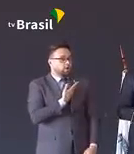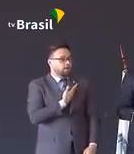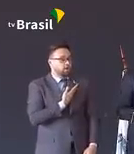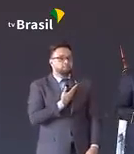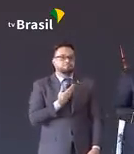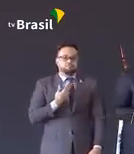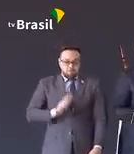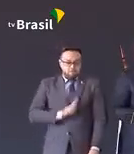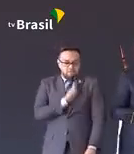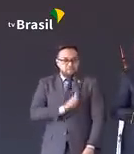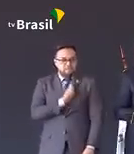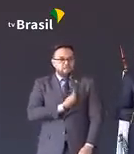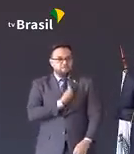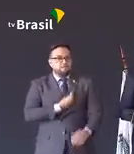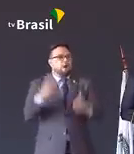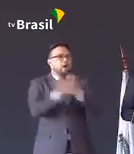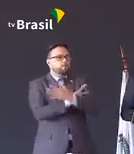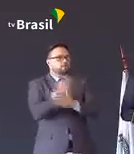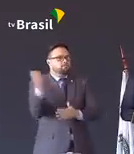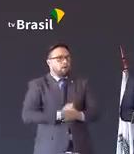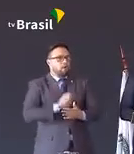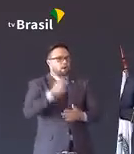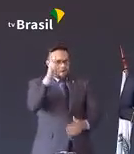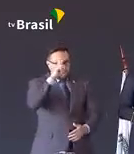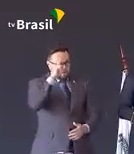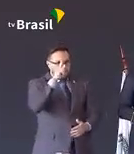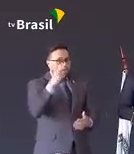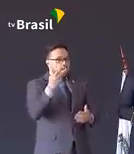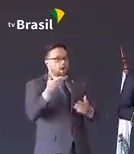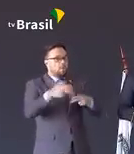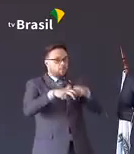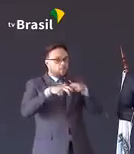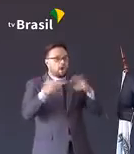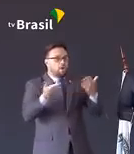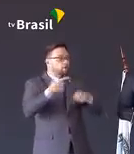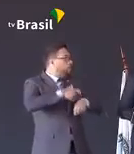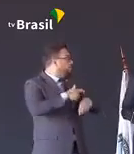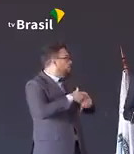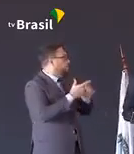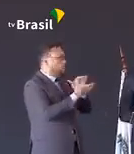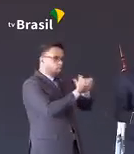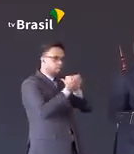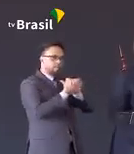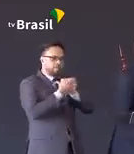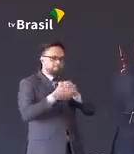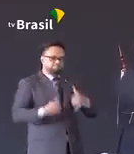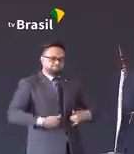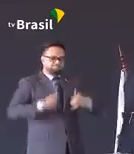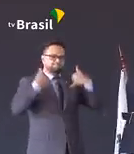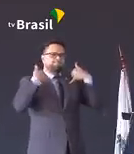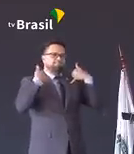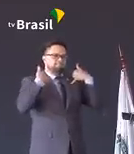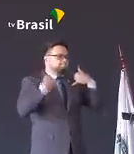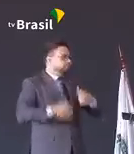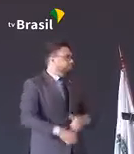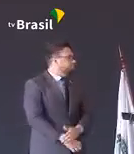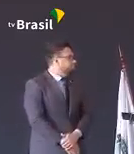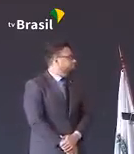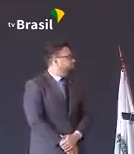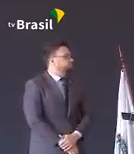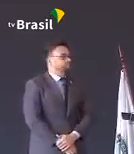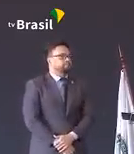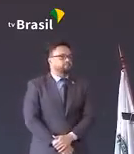naquele evento. E nesse momento, eu os cumprimento com muita honra e com muito orgulho.